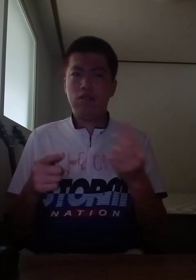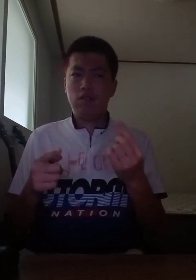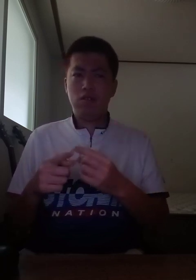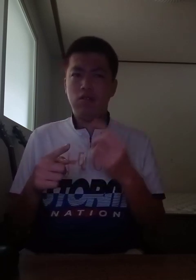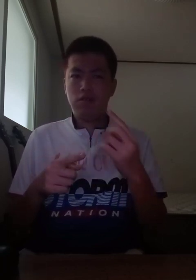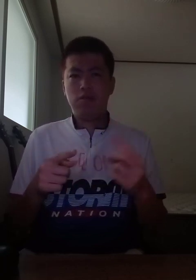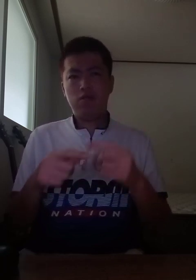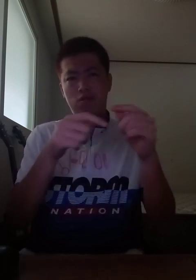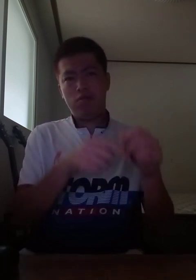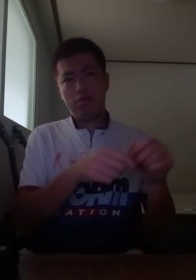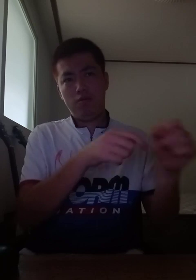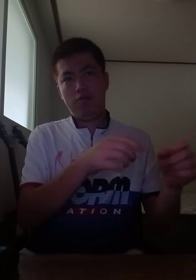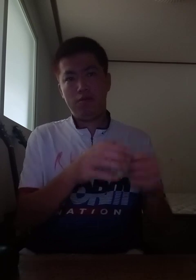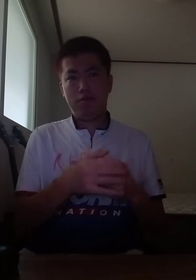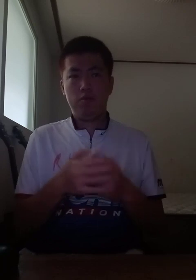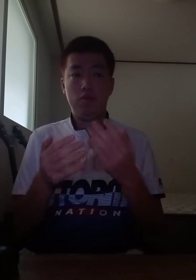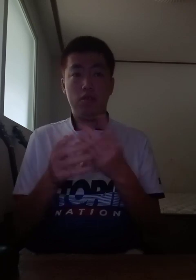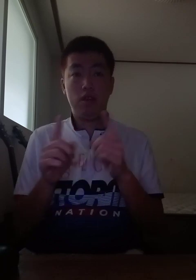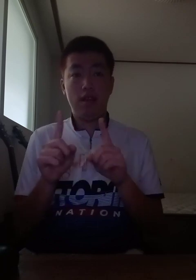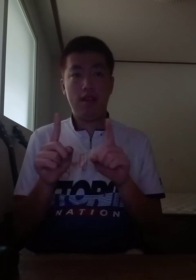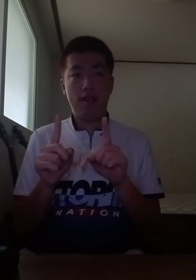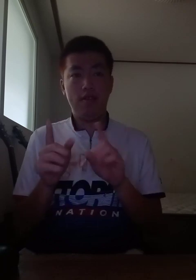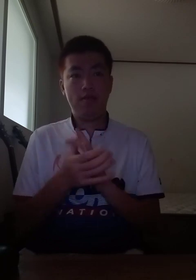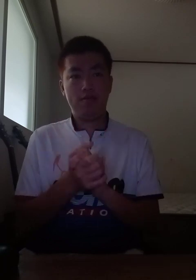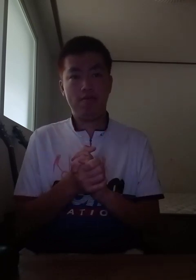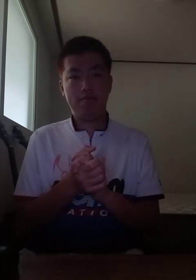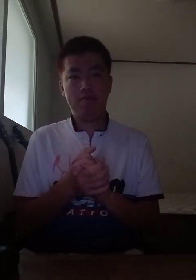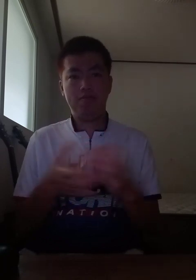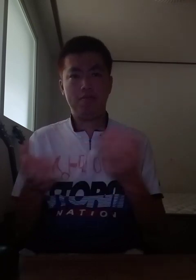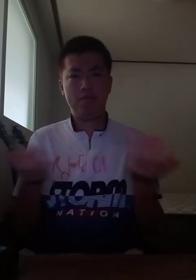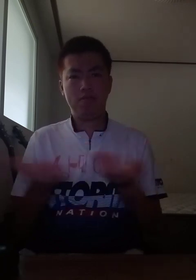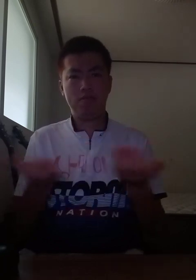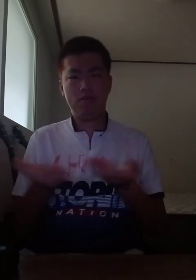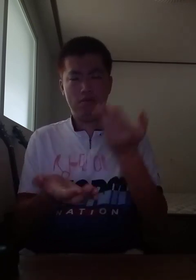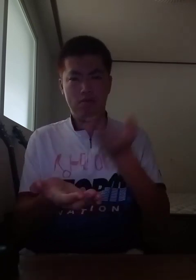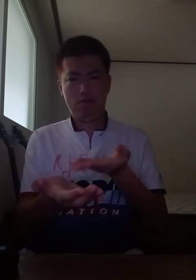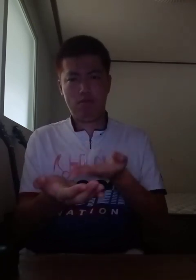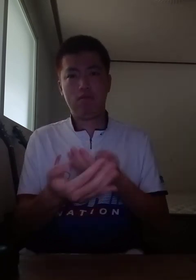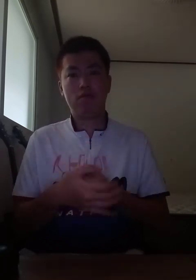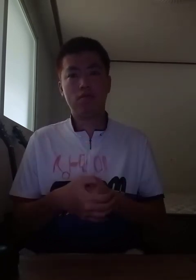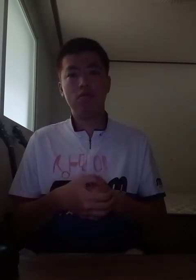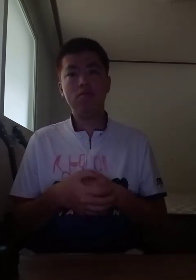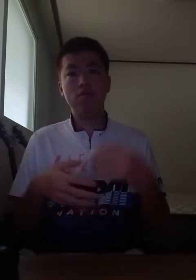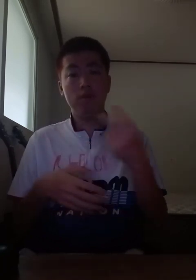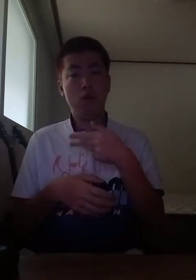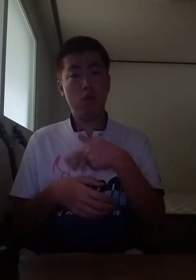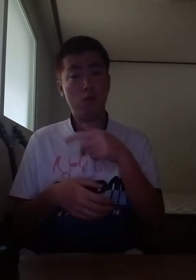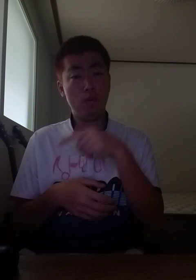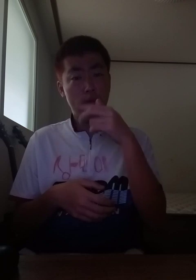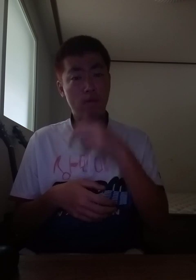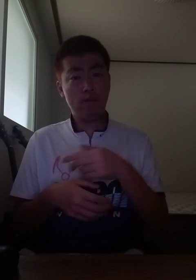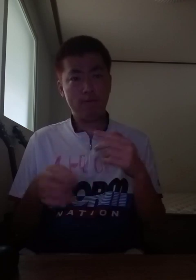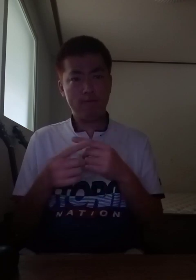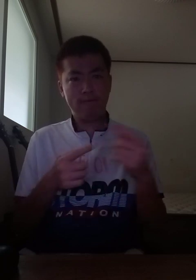일단 넘어가요. 부모님은 뭐라고 해요? 저희는 엄마가 몰라요. 저 문을 없애고 자유롭게 다닐 수